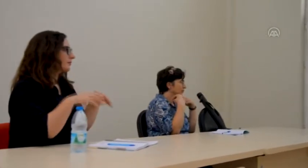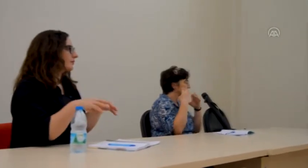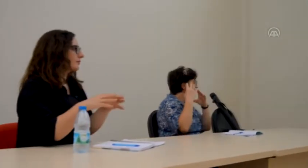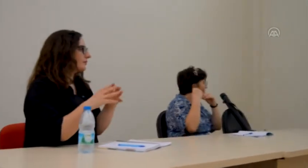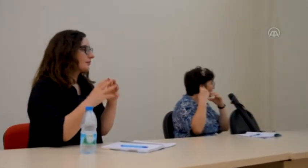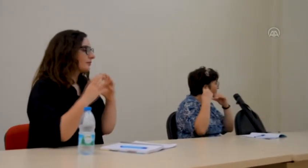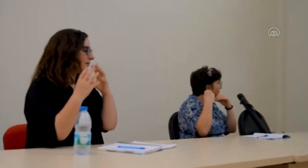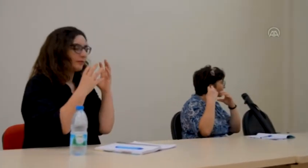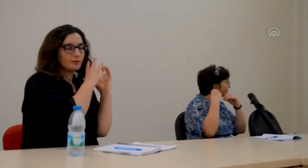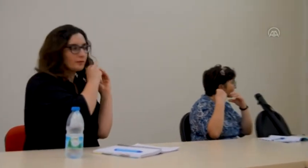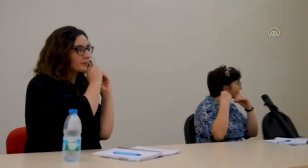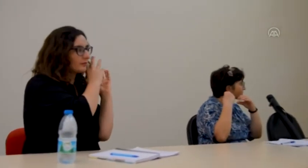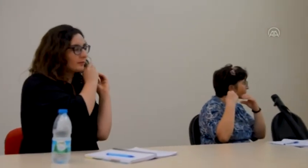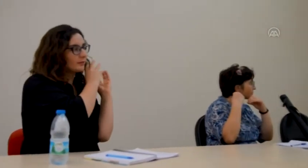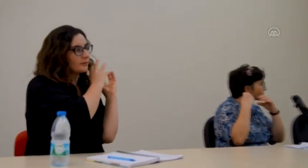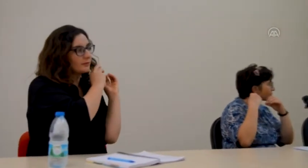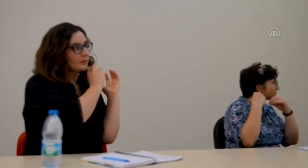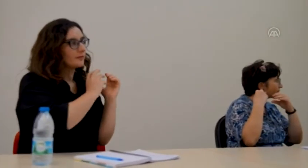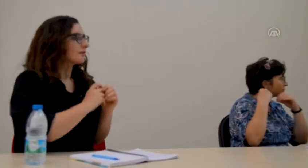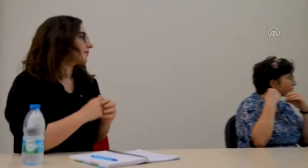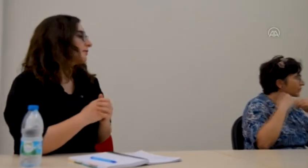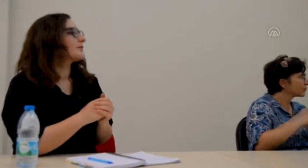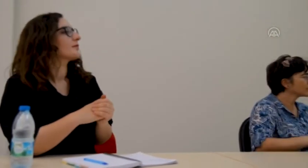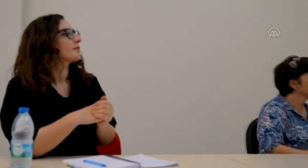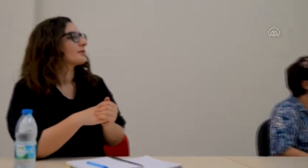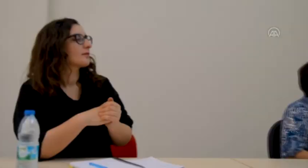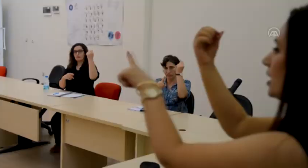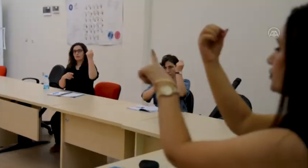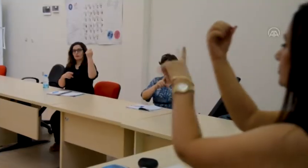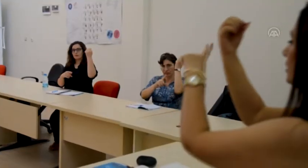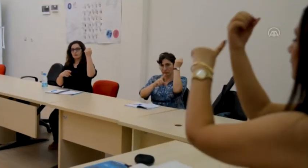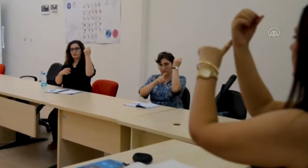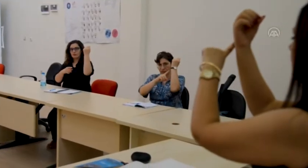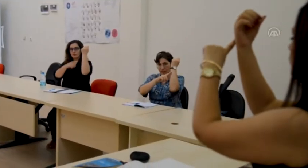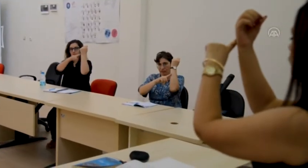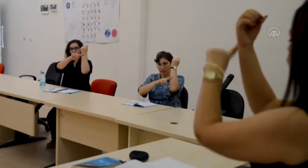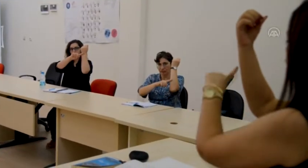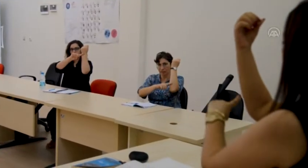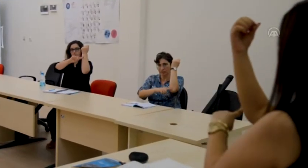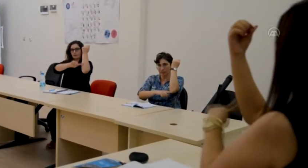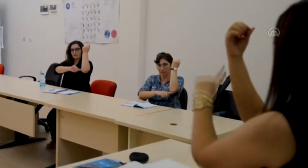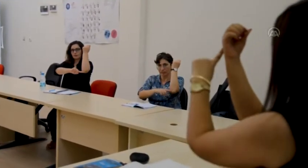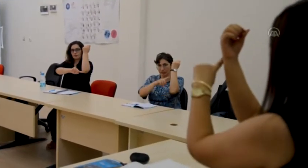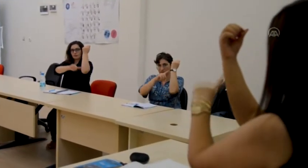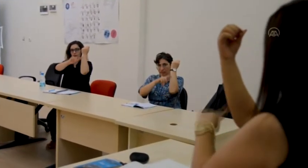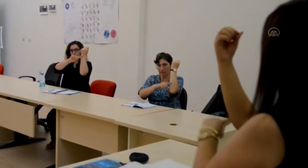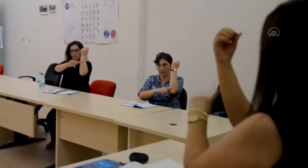Büyükşehir Belediyesi engelli vatandaşlara istihdam sağlamak ve yeteneklerini ortaya çıkarmak amacıyla açtığı kurslara işaret dilini de ekledi.